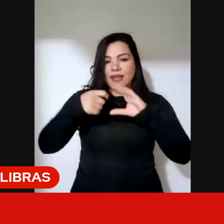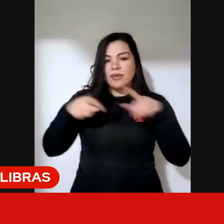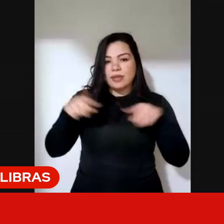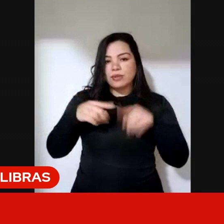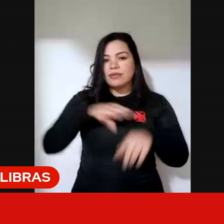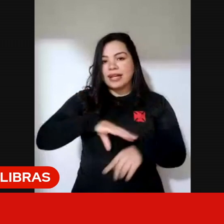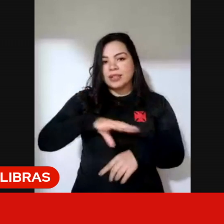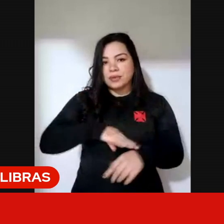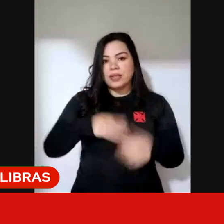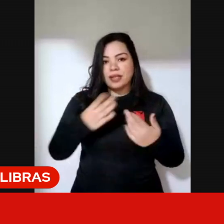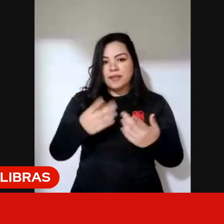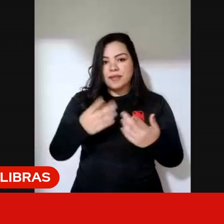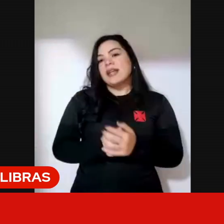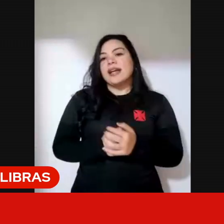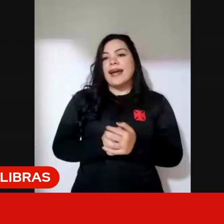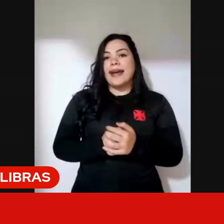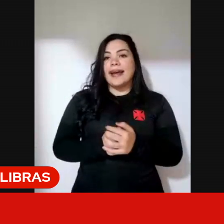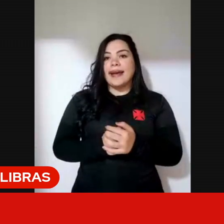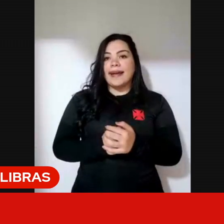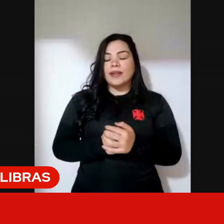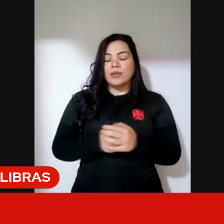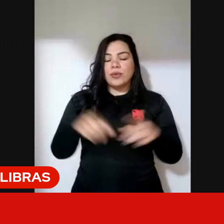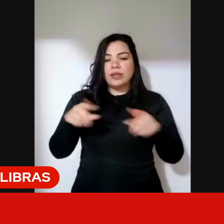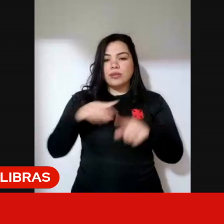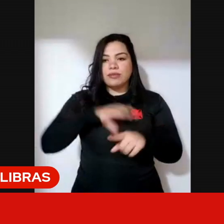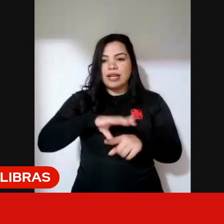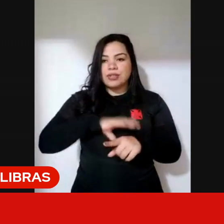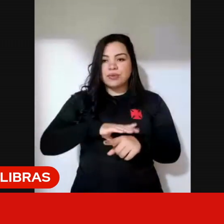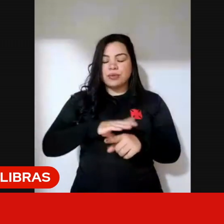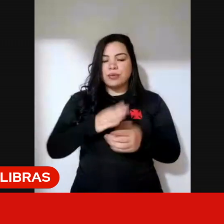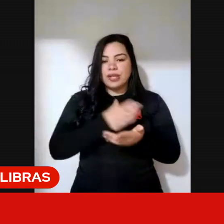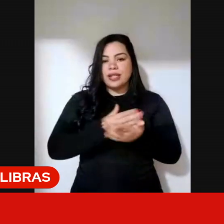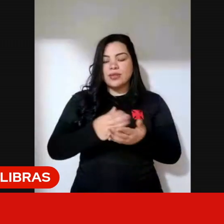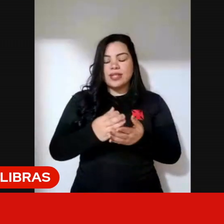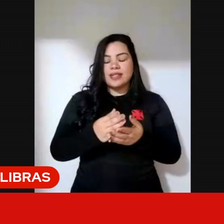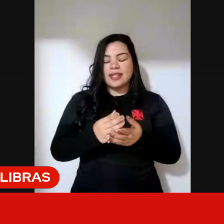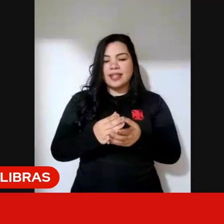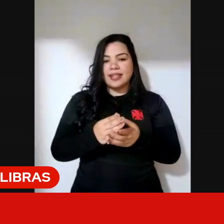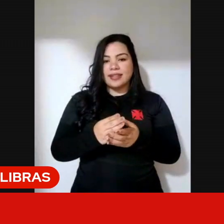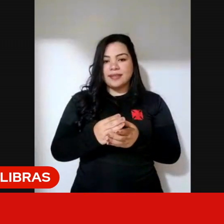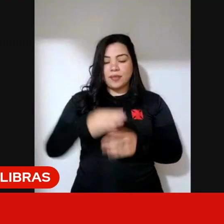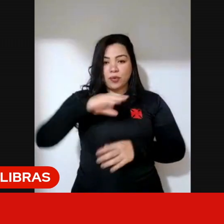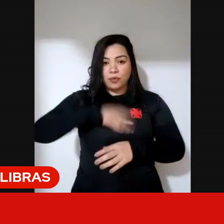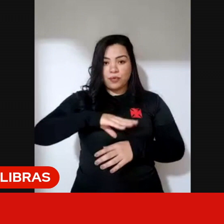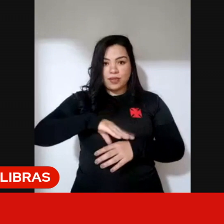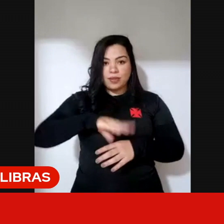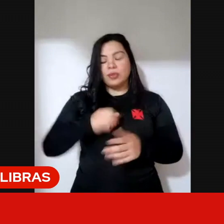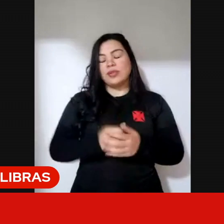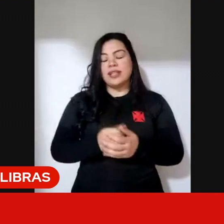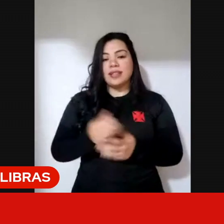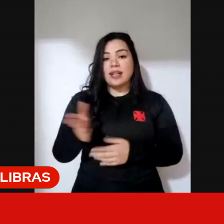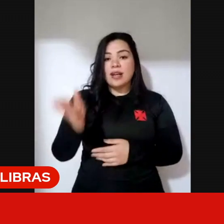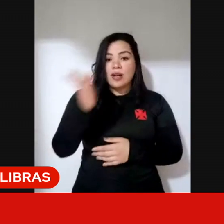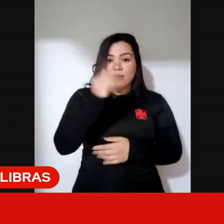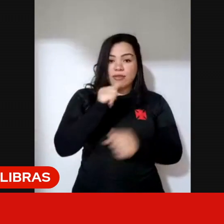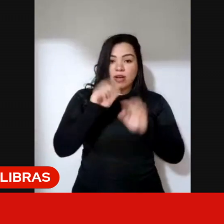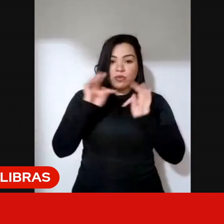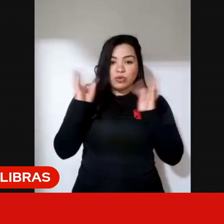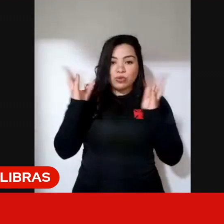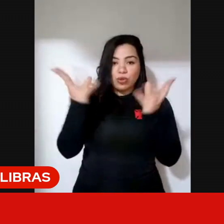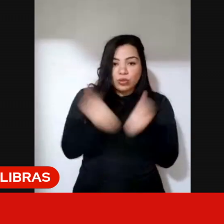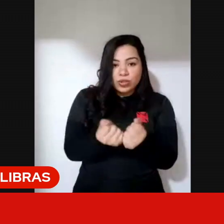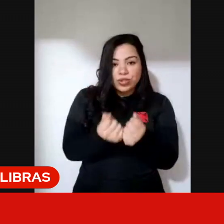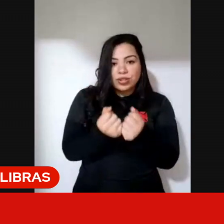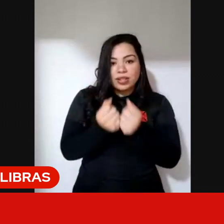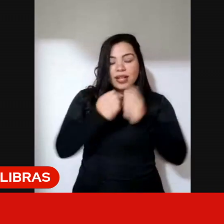eu gravei o hino do Vasco, né? O hino do Vasco, o início é assim, em português,